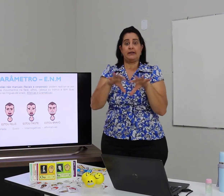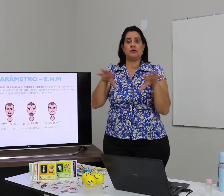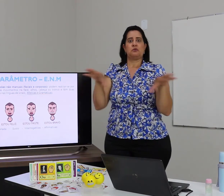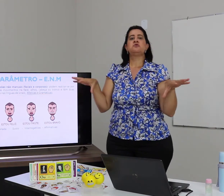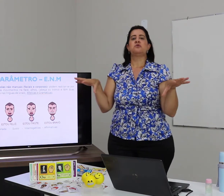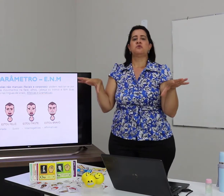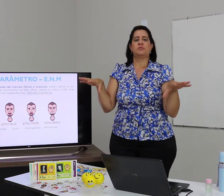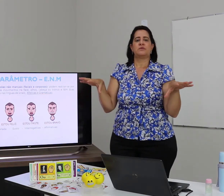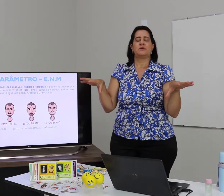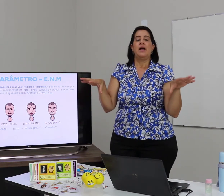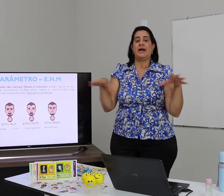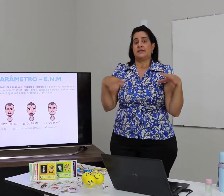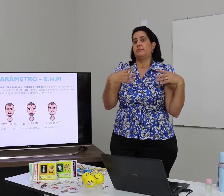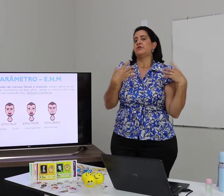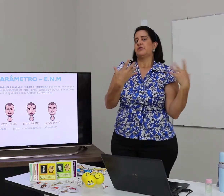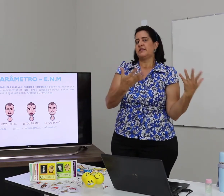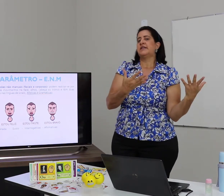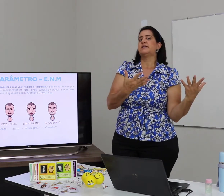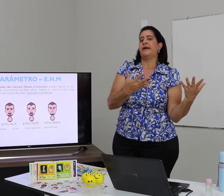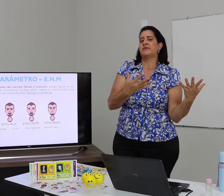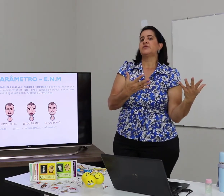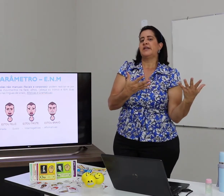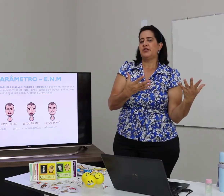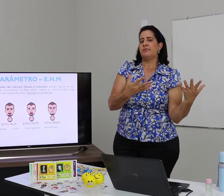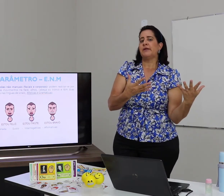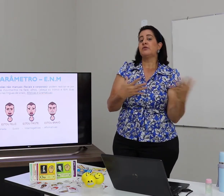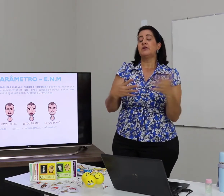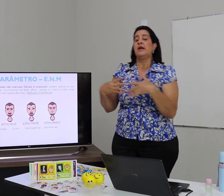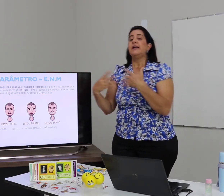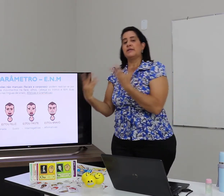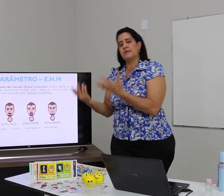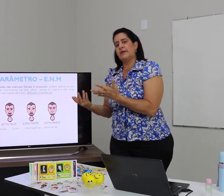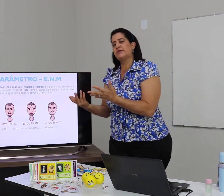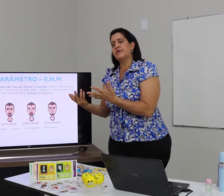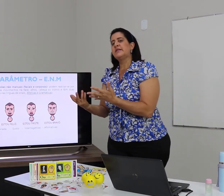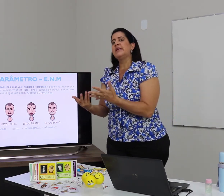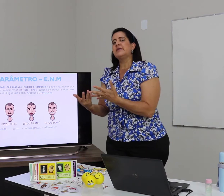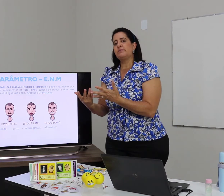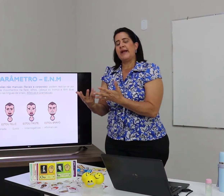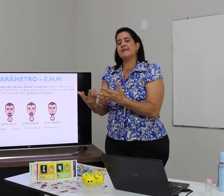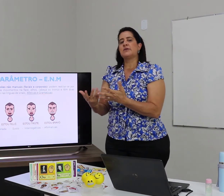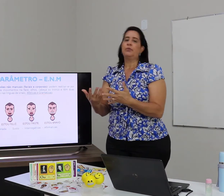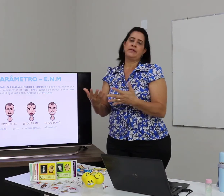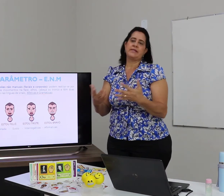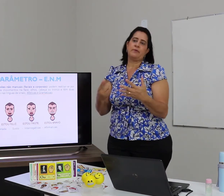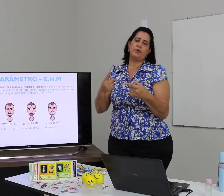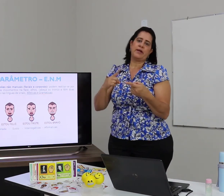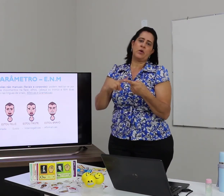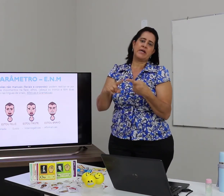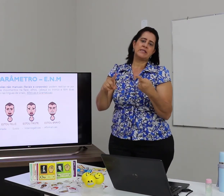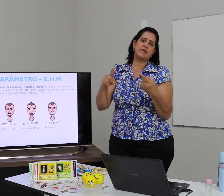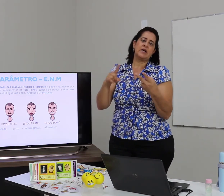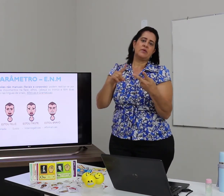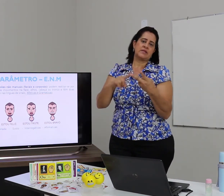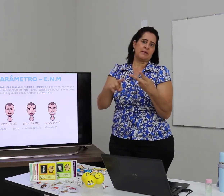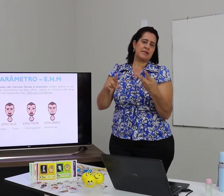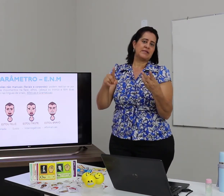tem dois grupos. As expressões que expressam sentimentos e as expressões que expressam, por exemplo, interrogação,